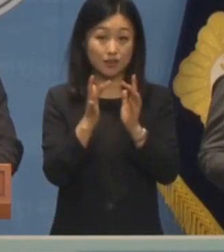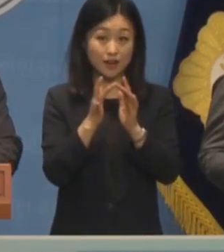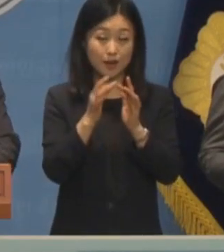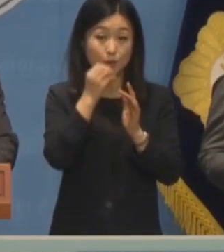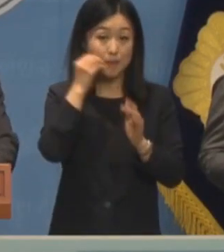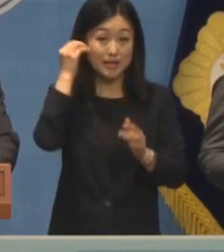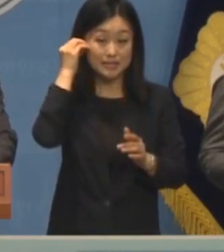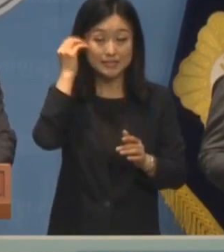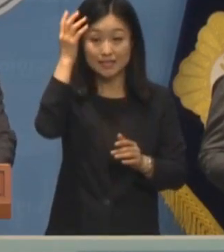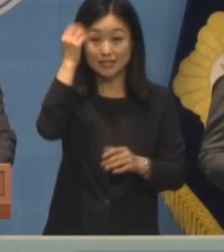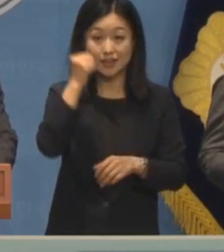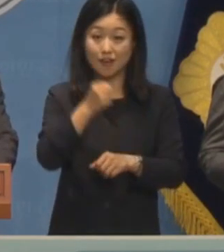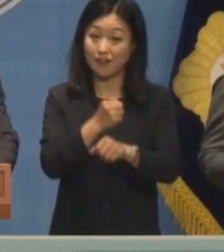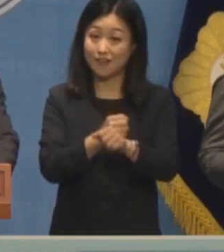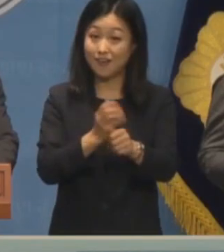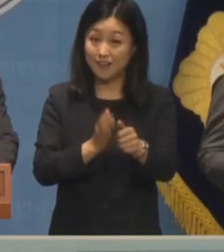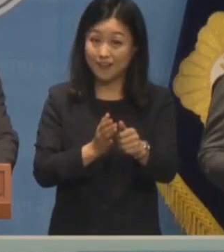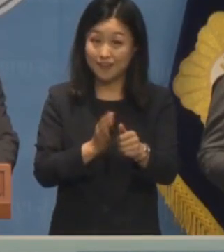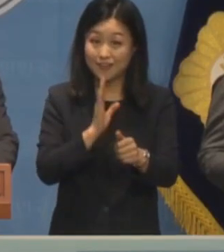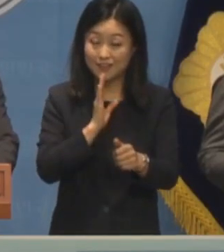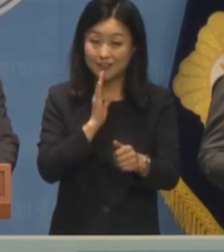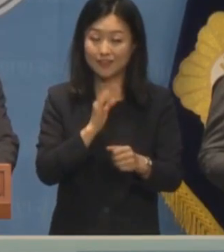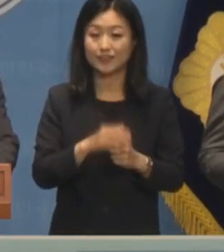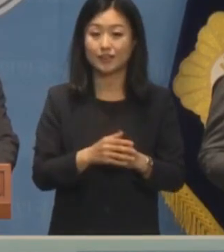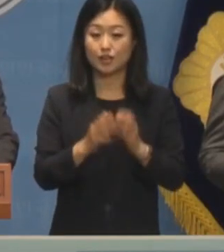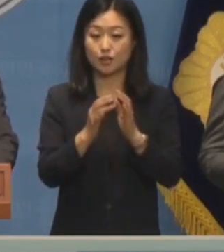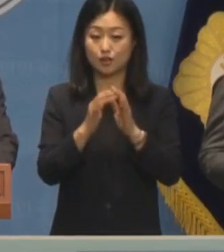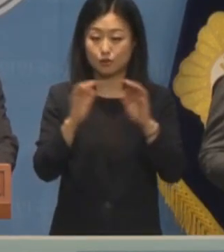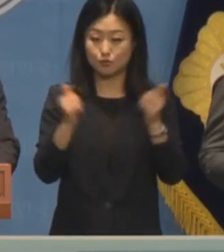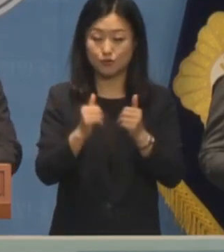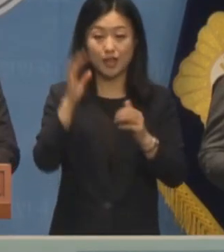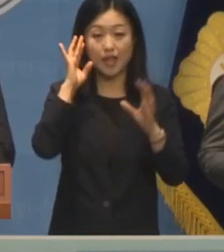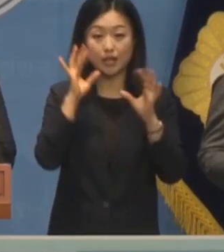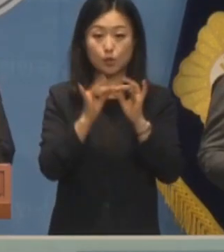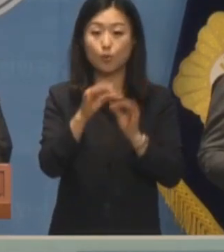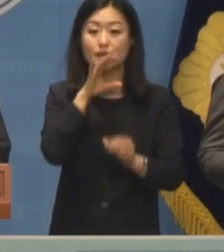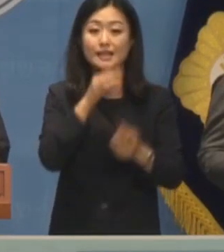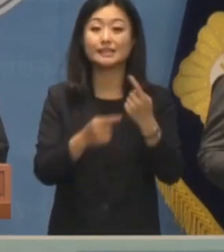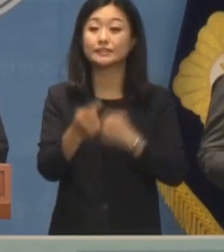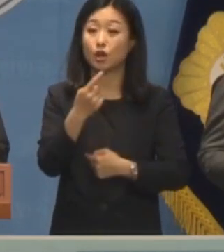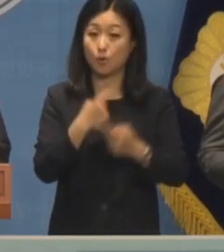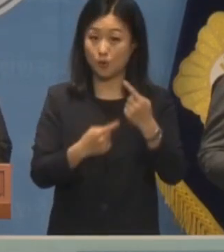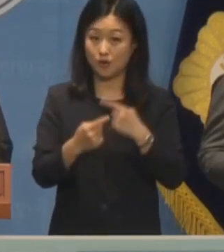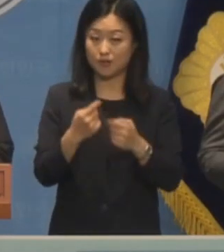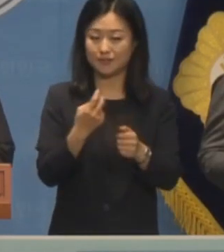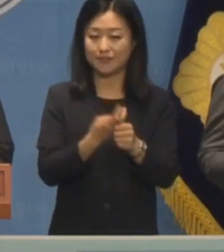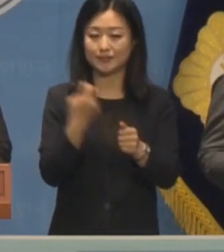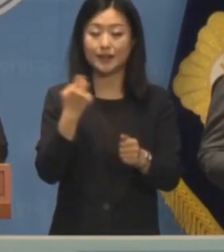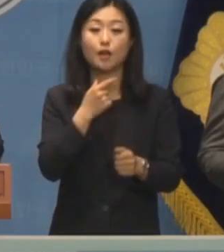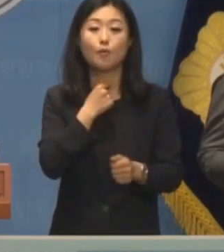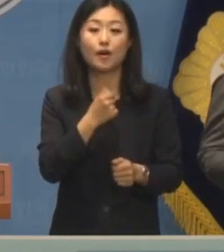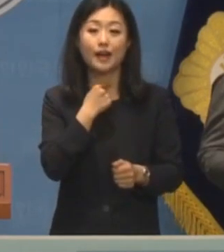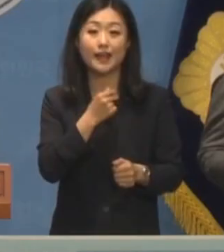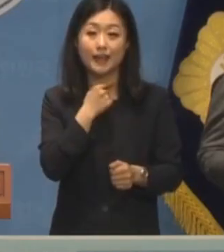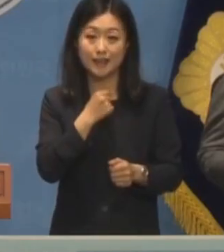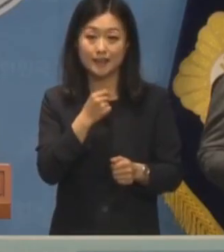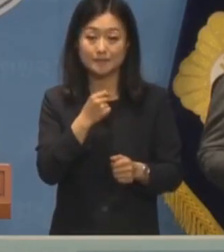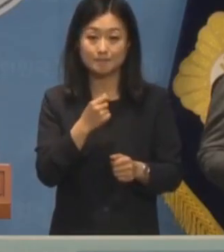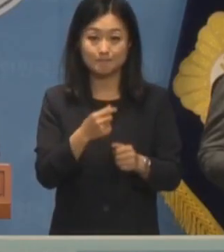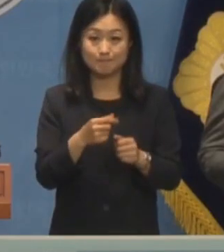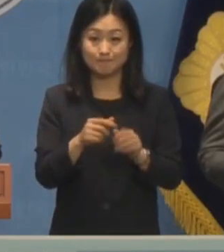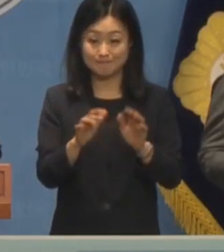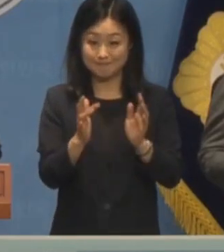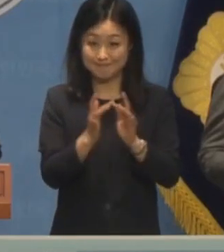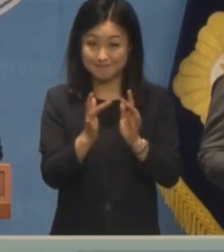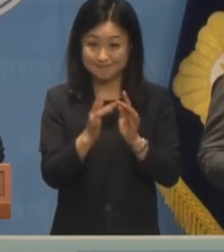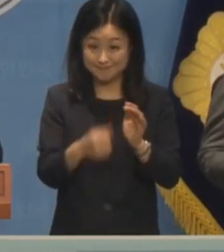기억하실 겁니다. 국회 동미청원 그 온라인으로 실시간 볼 수 있었던